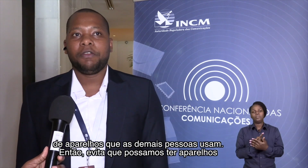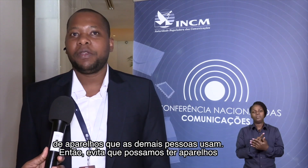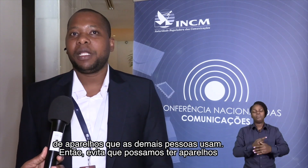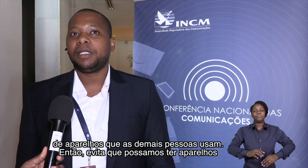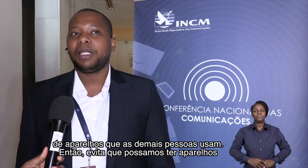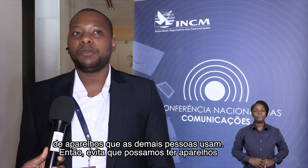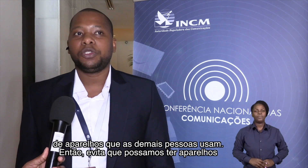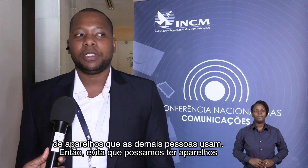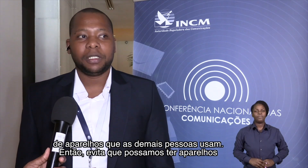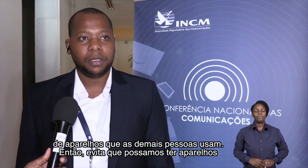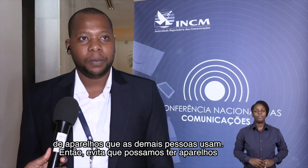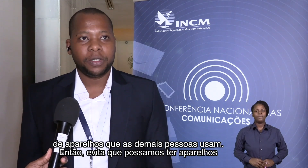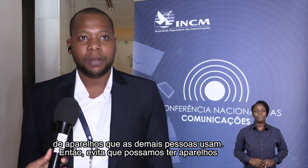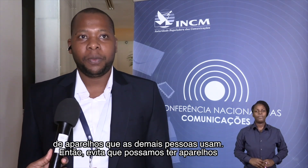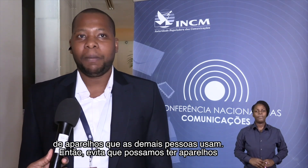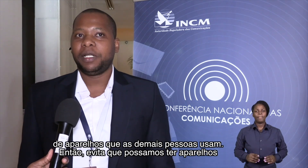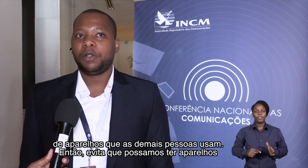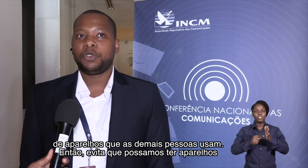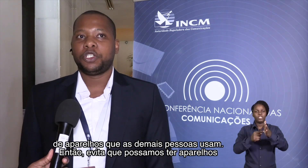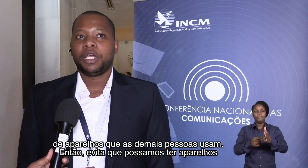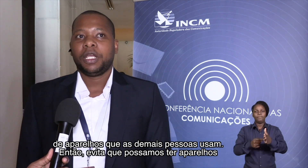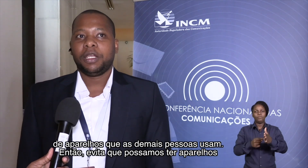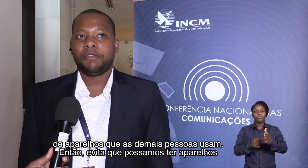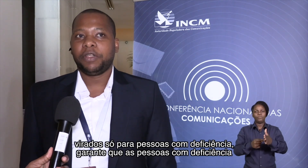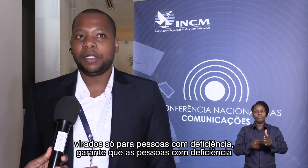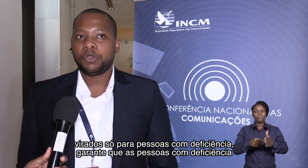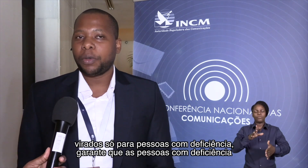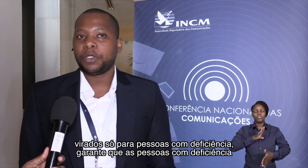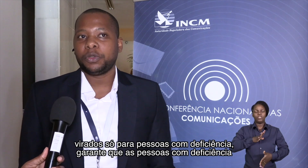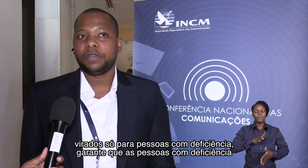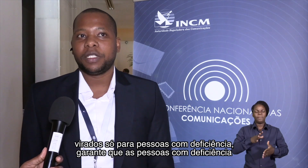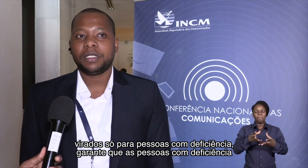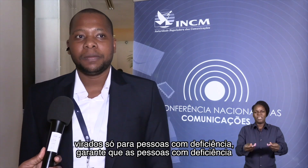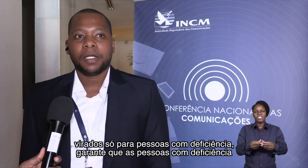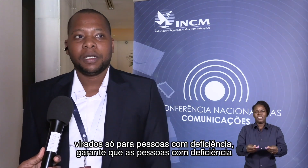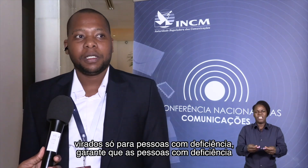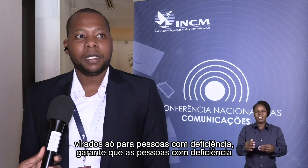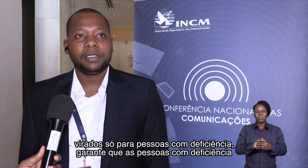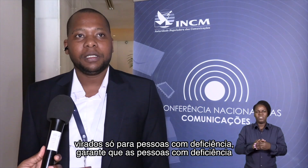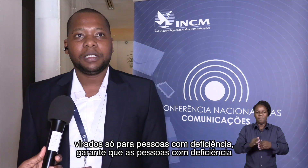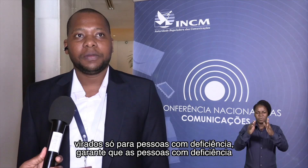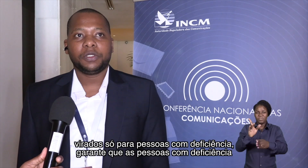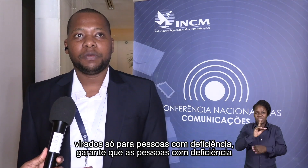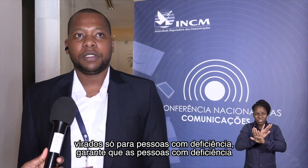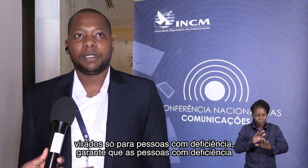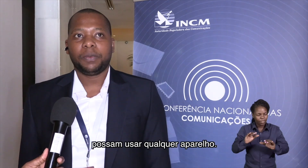evita que tenhamos que ter, por exemplo, aparelhos virados só para pessoas com deficiência. Garante que as pessoas com deficiência